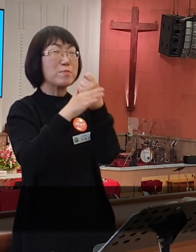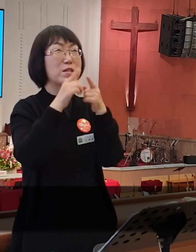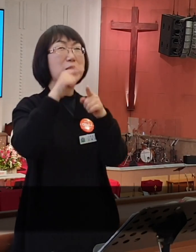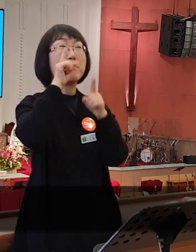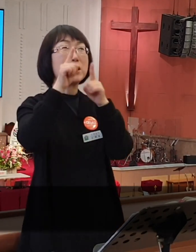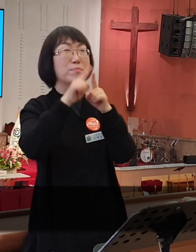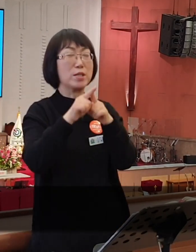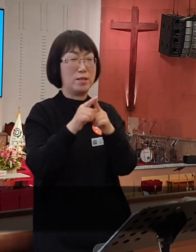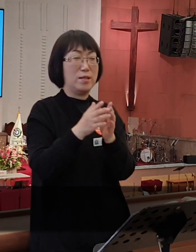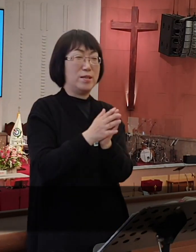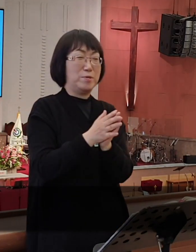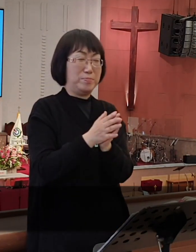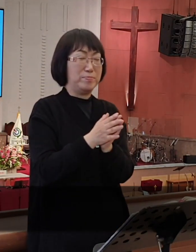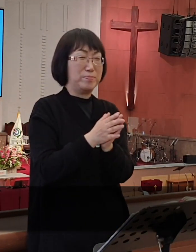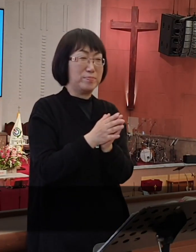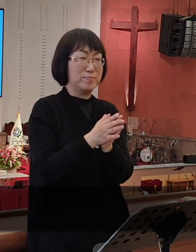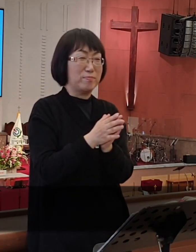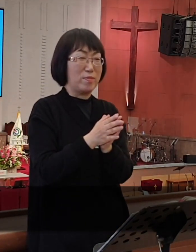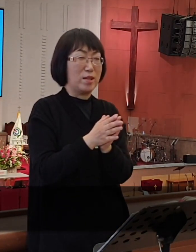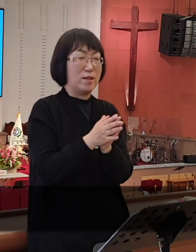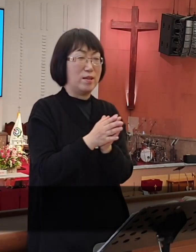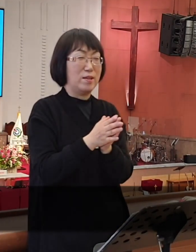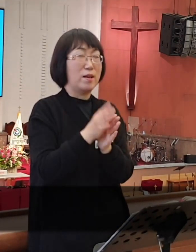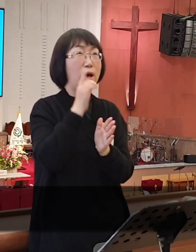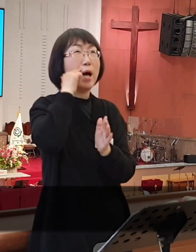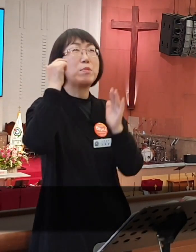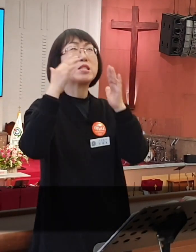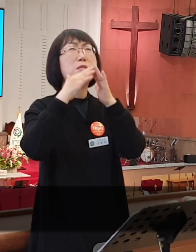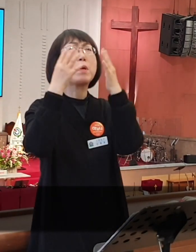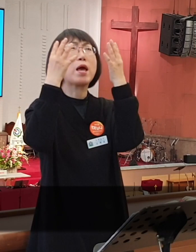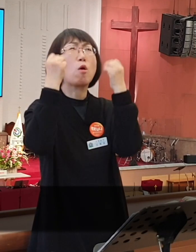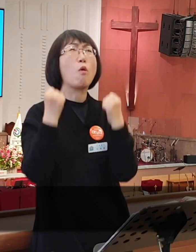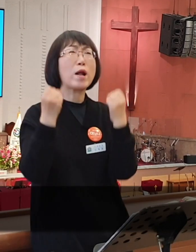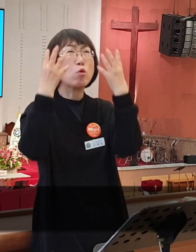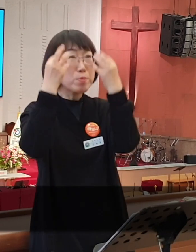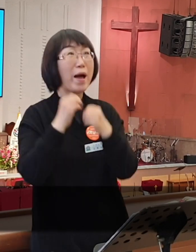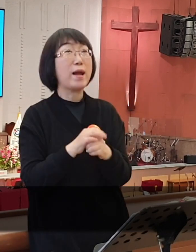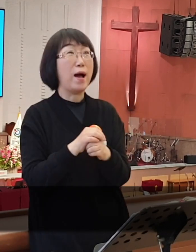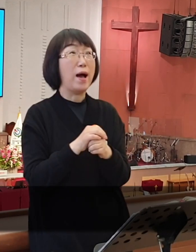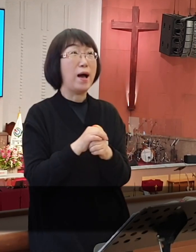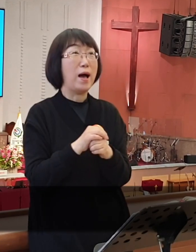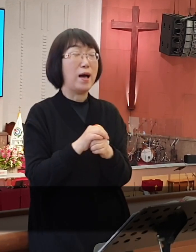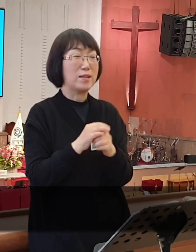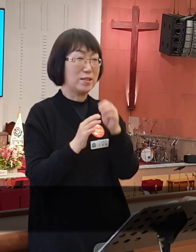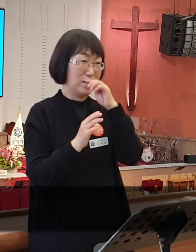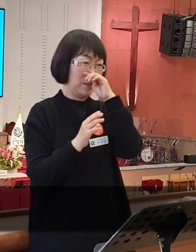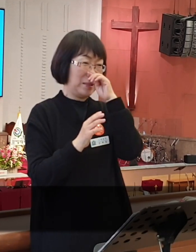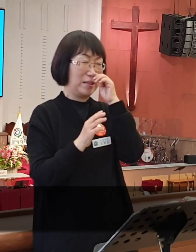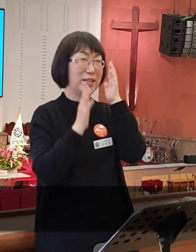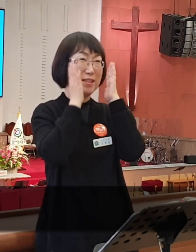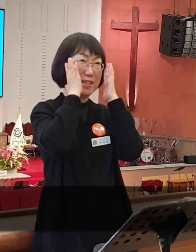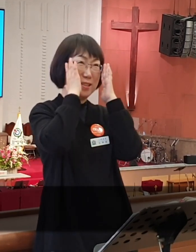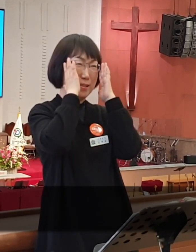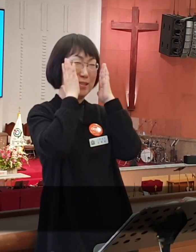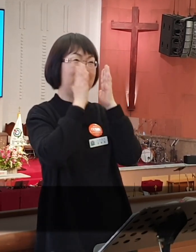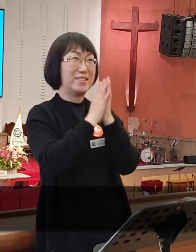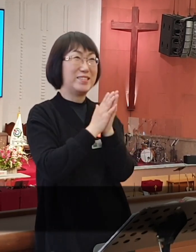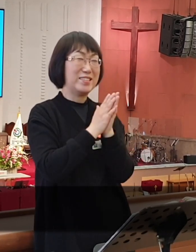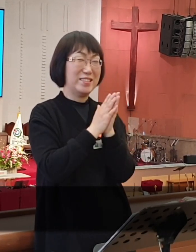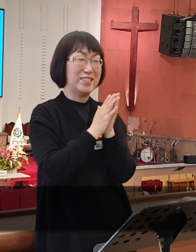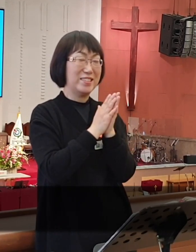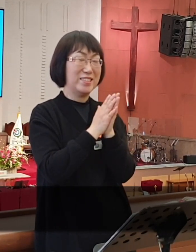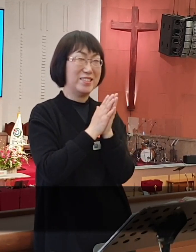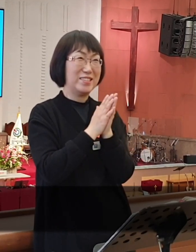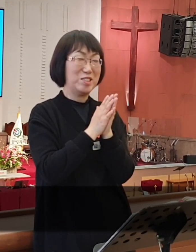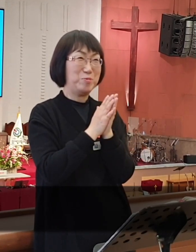말씀은 지금 그 말씀은 아닙니다. 그러면 담임 목사님, 우리는 그럼 죽으면 어떻게 되는 건가? 그건 다른 본문 말씀하실